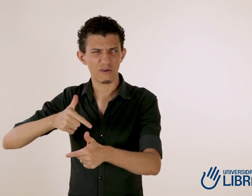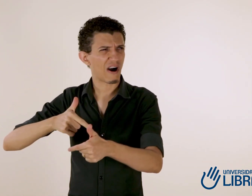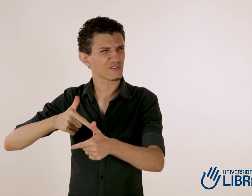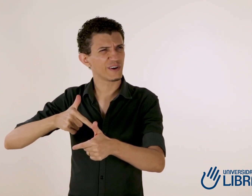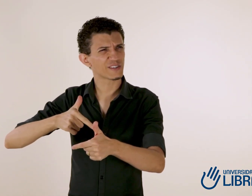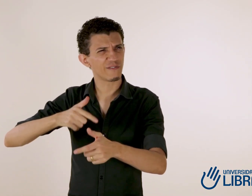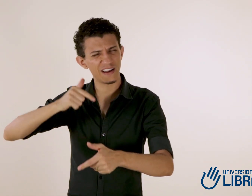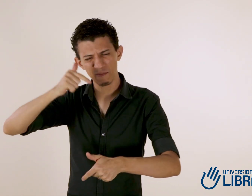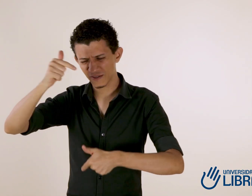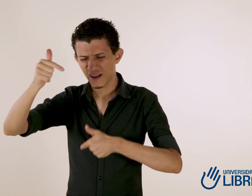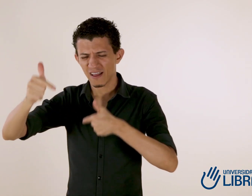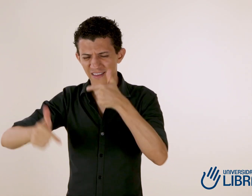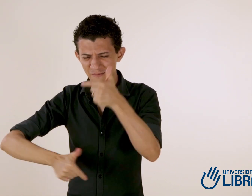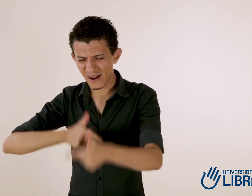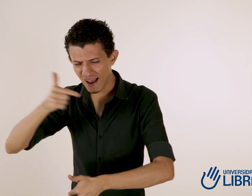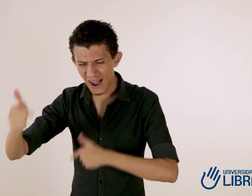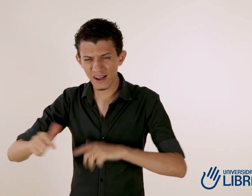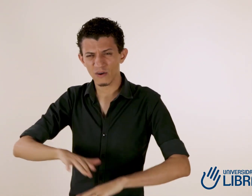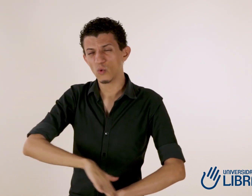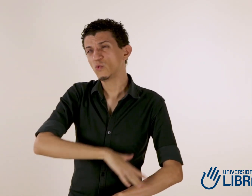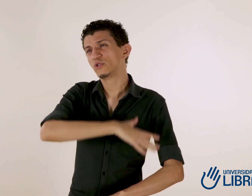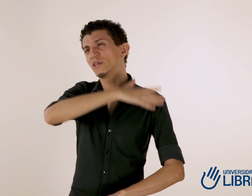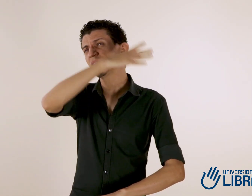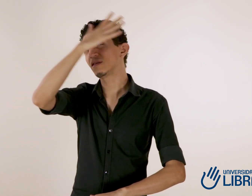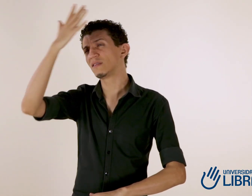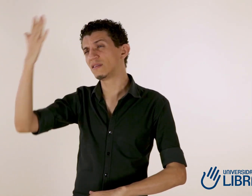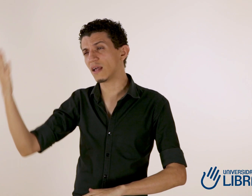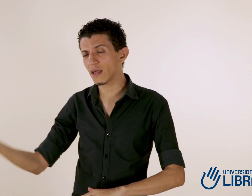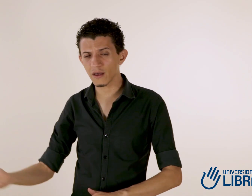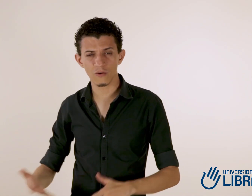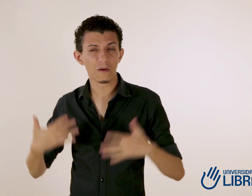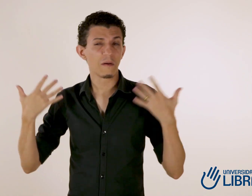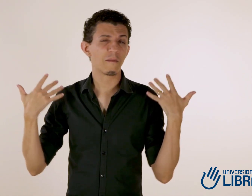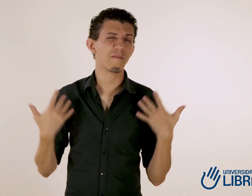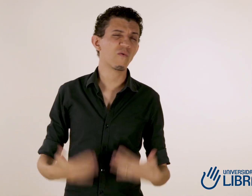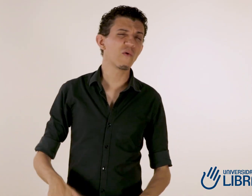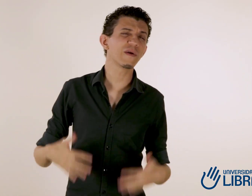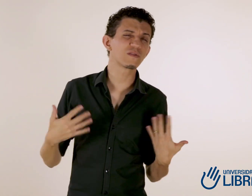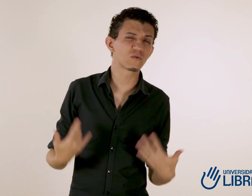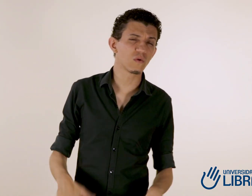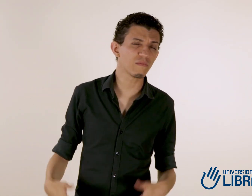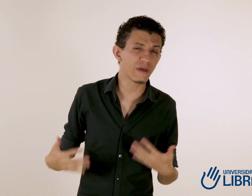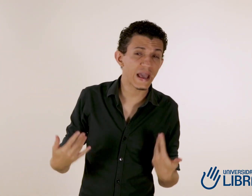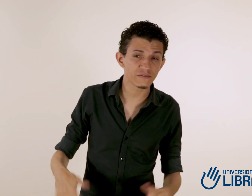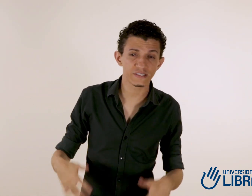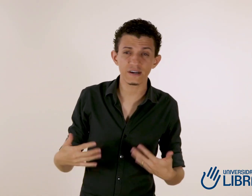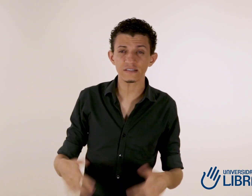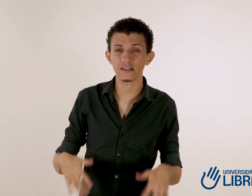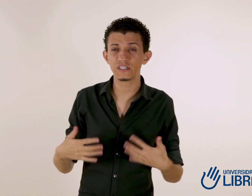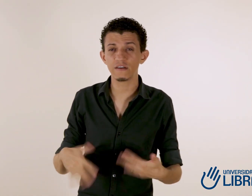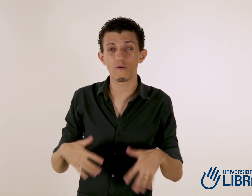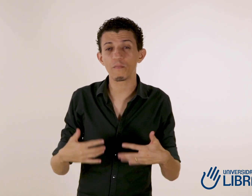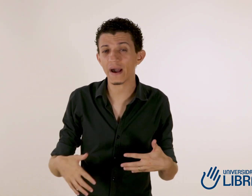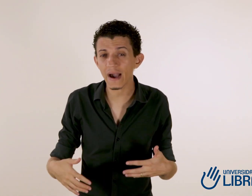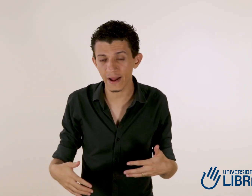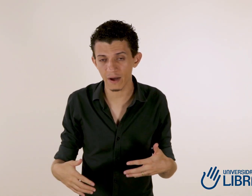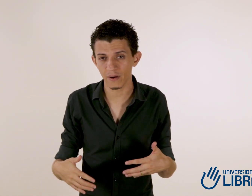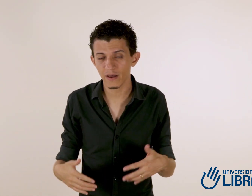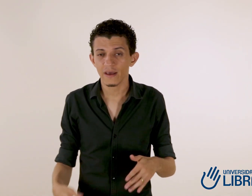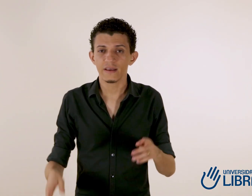acho que foi isso que eu falei mesmo, trabalhar o dia inteiro. Muito mesmo, vai ser cansativo pra caramba. E